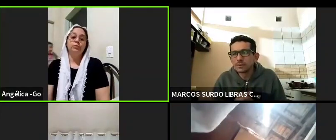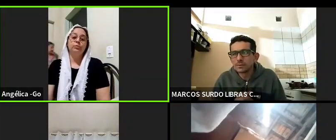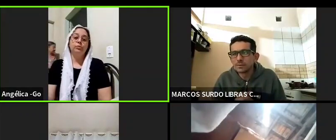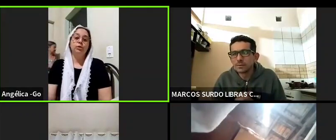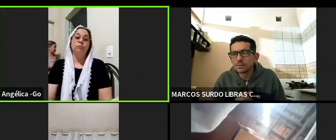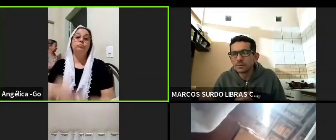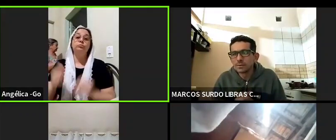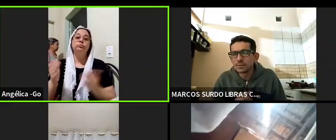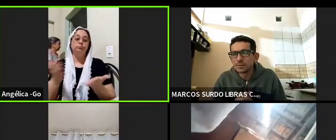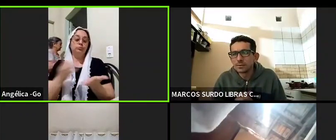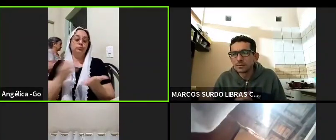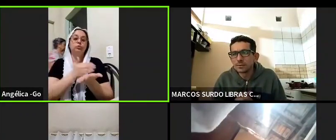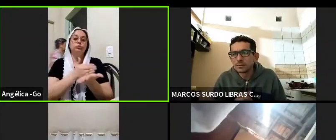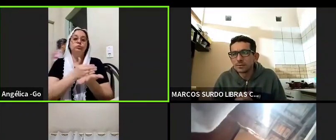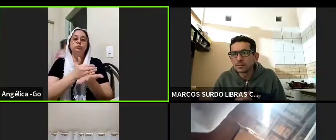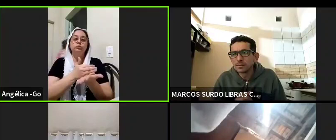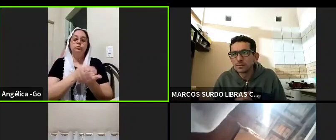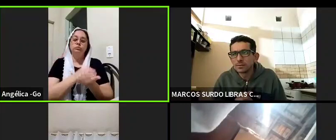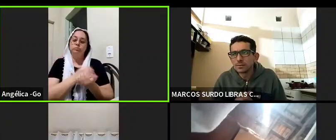reunião,